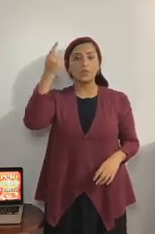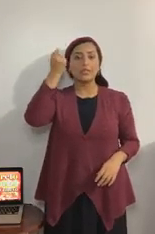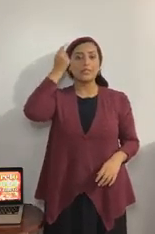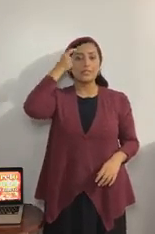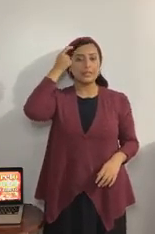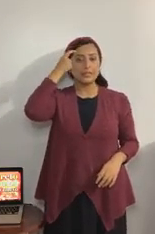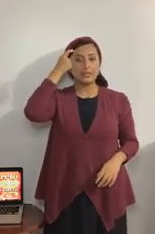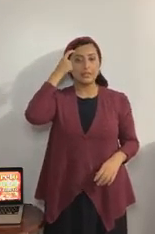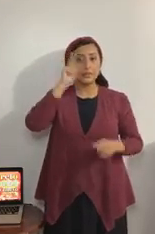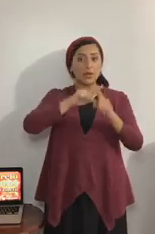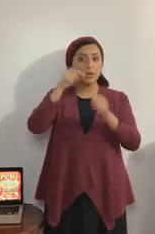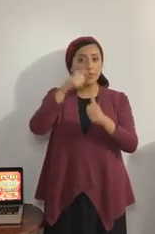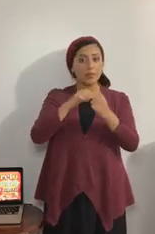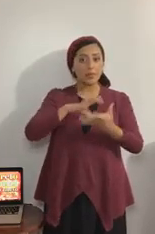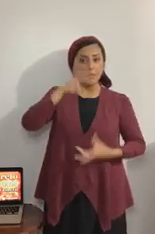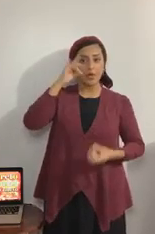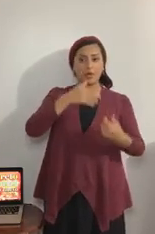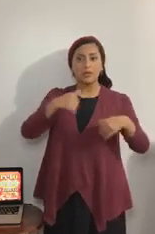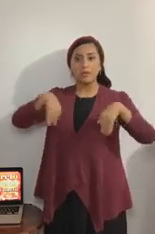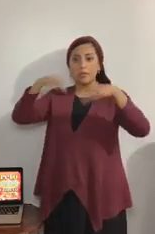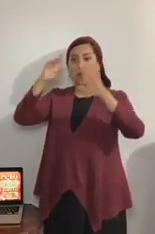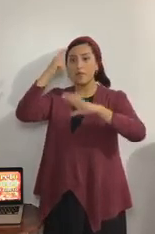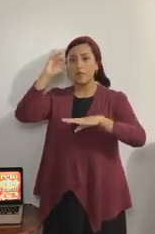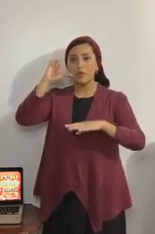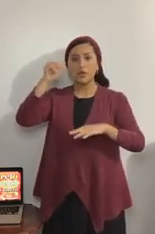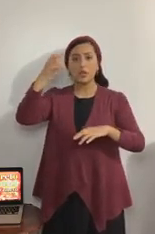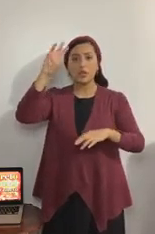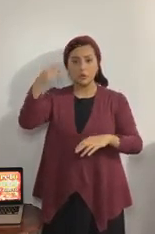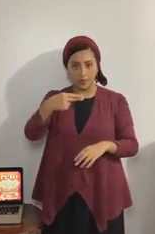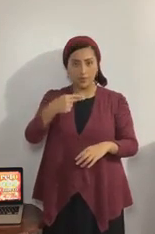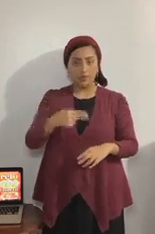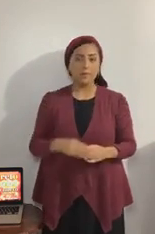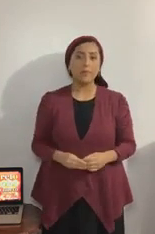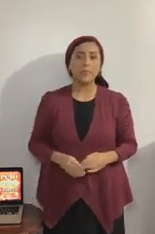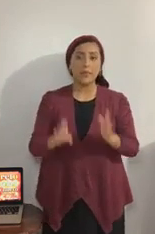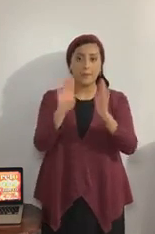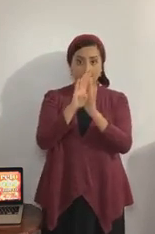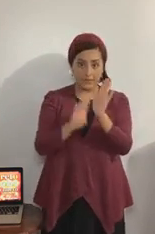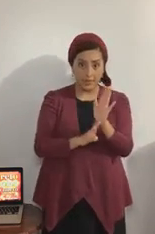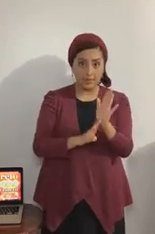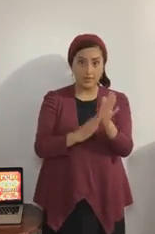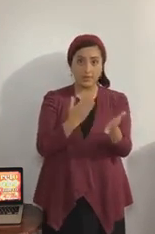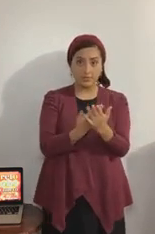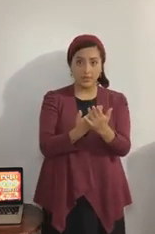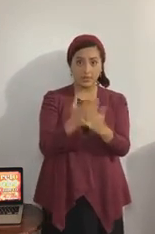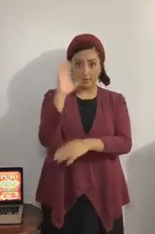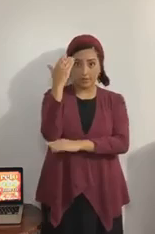Yahweh, apartada para Yahweh. ¿Es bíblico celebrar la Navidad? Claro que no.